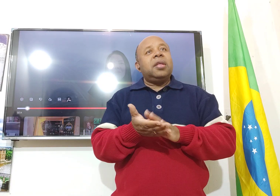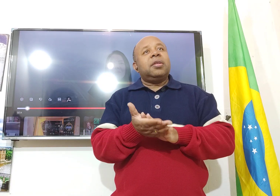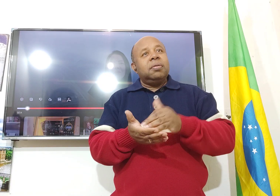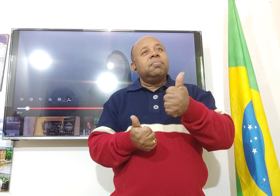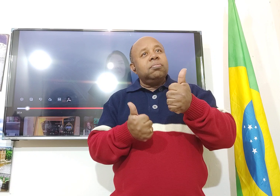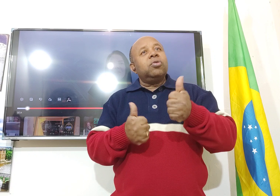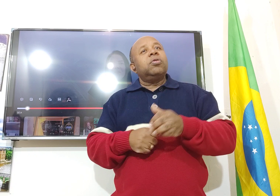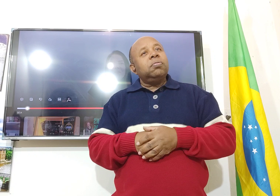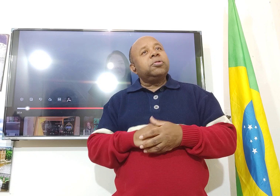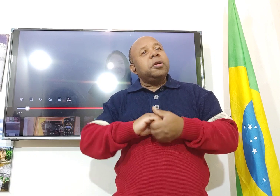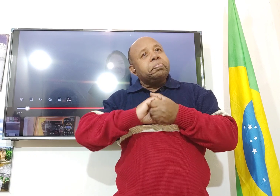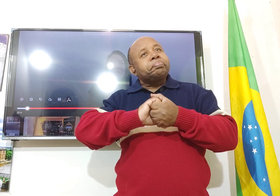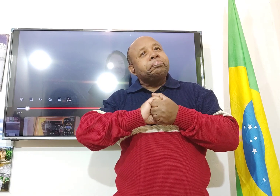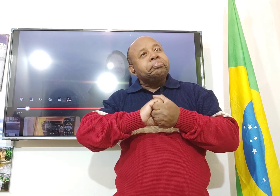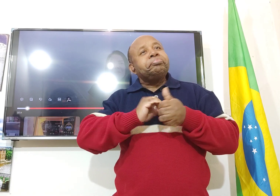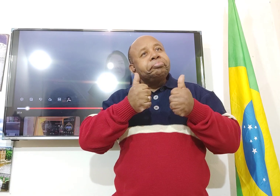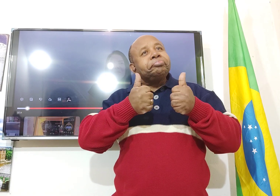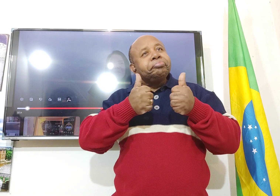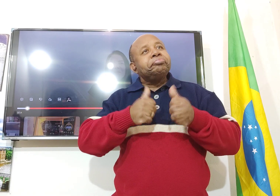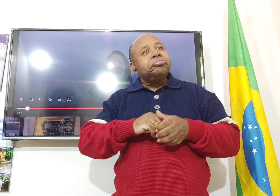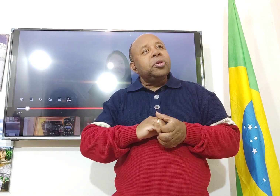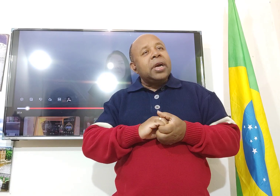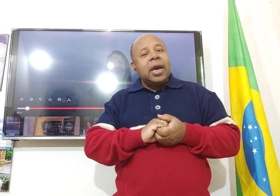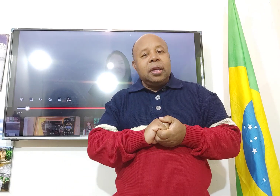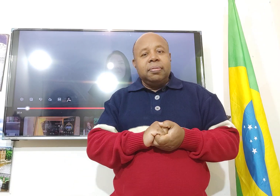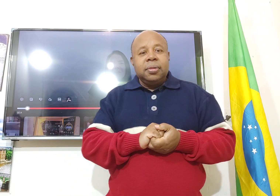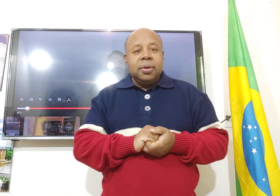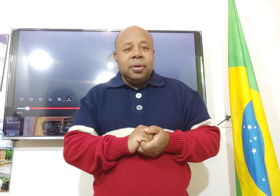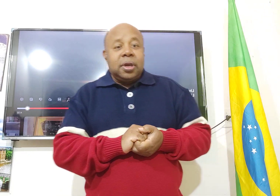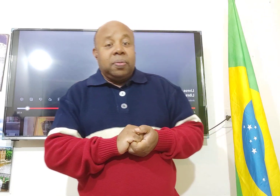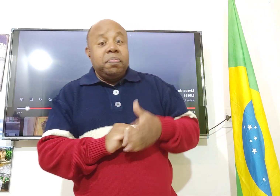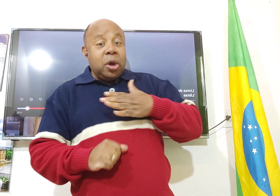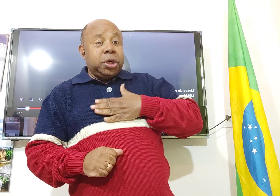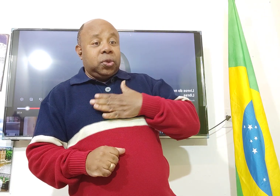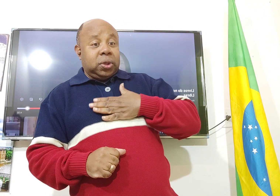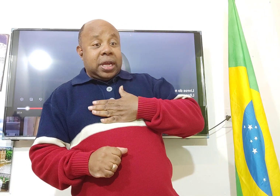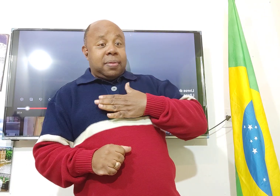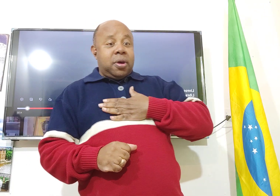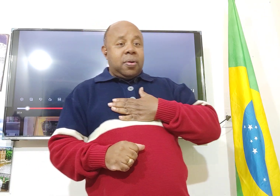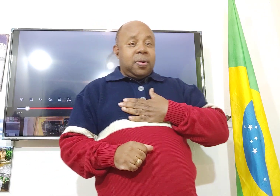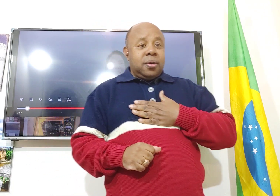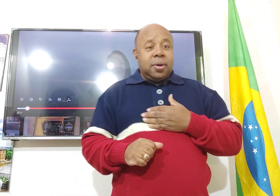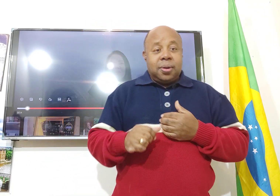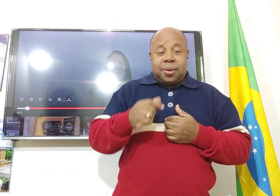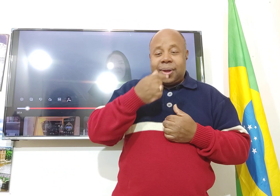né? Pô, meu cara, hein? Então, meu Jesus, né? Meu.